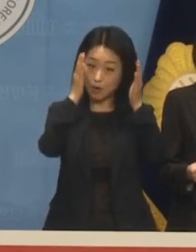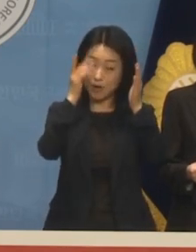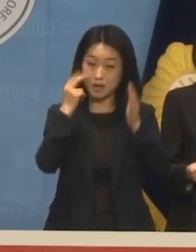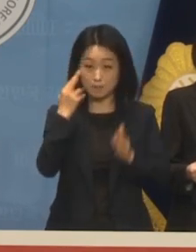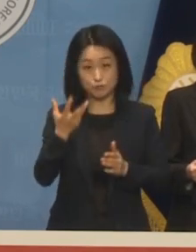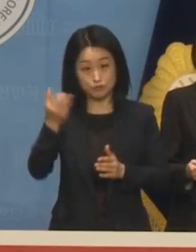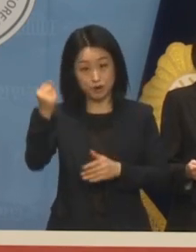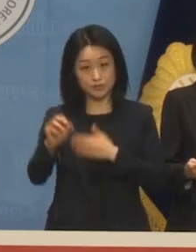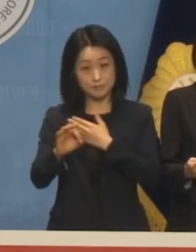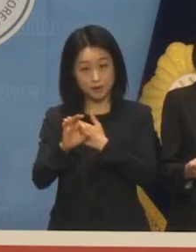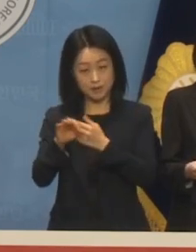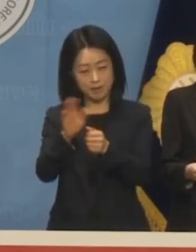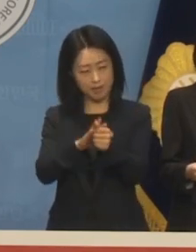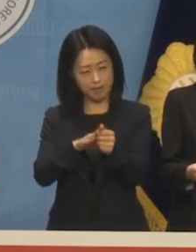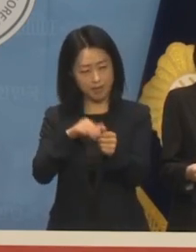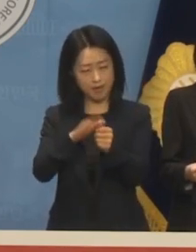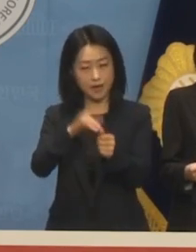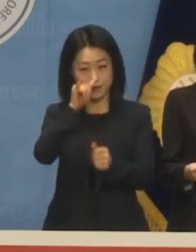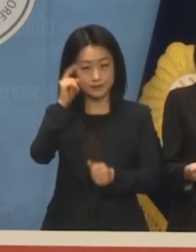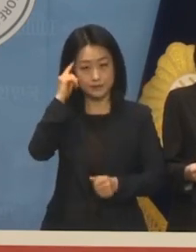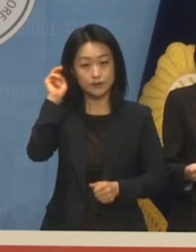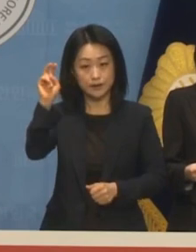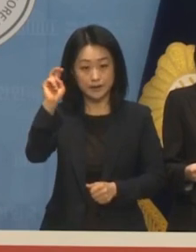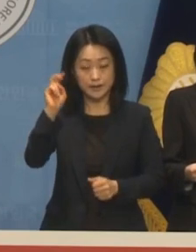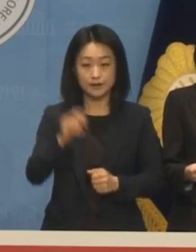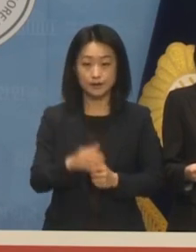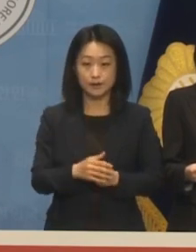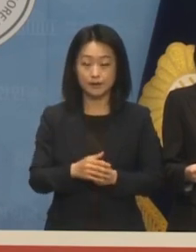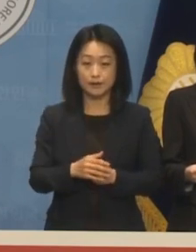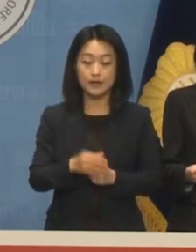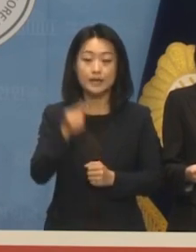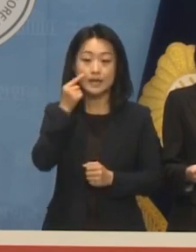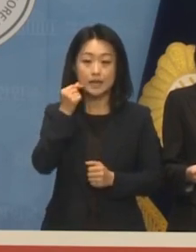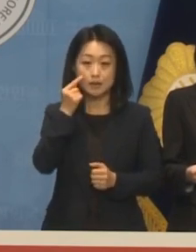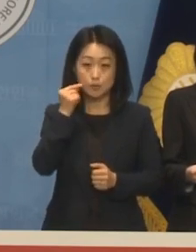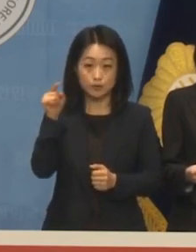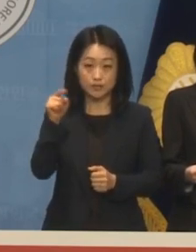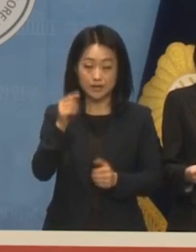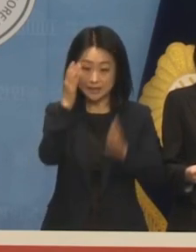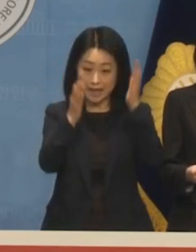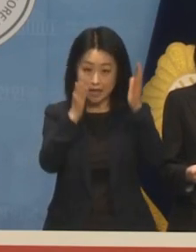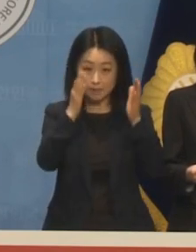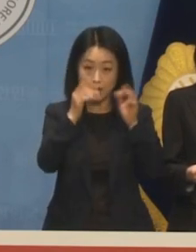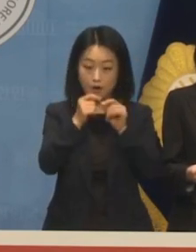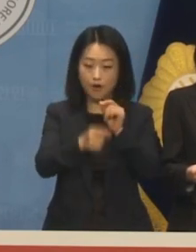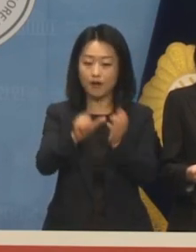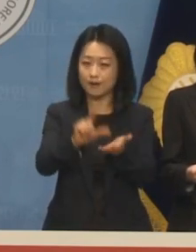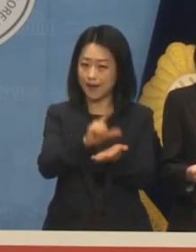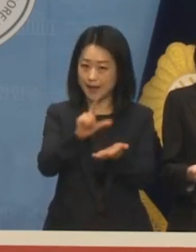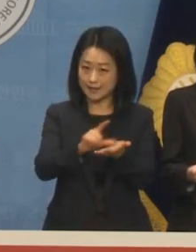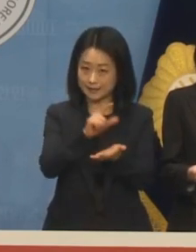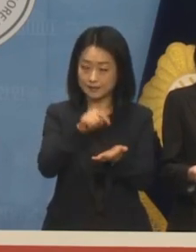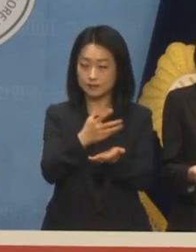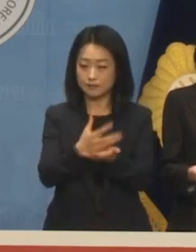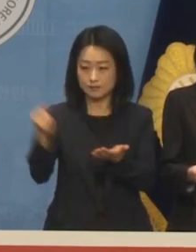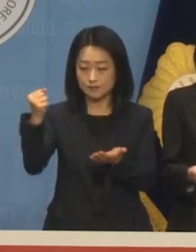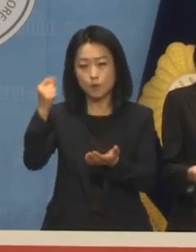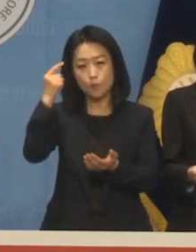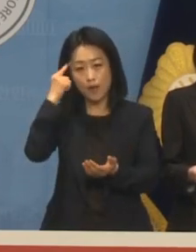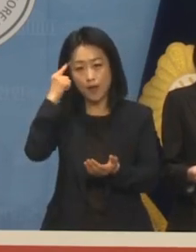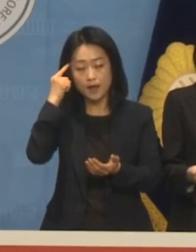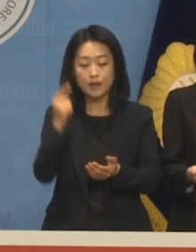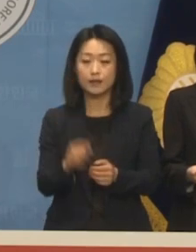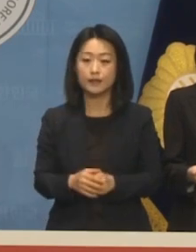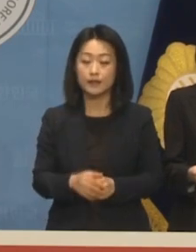했겠습니까 이렇게까지 라인을 강탈하는 일본의 속엔 2억명이 넘는 라인 플랫폼 이용자의